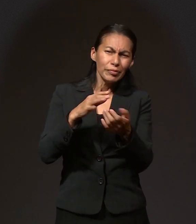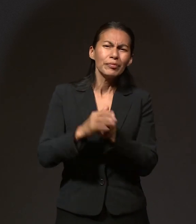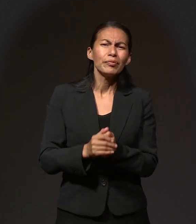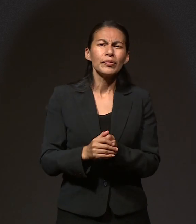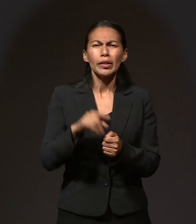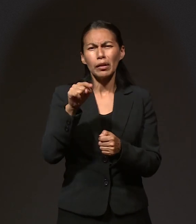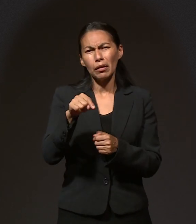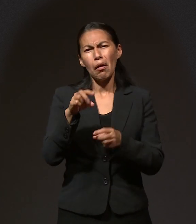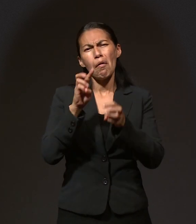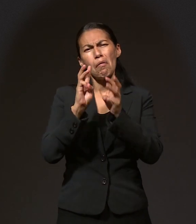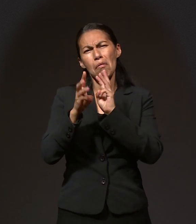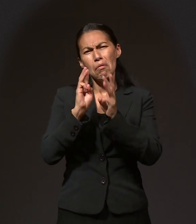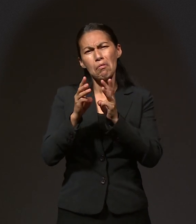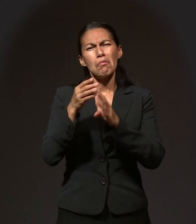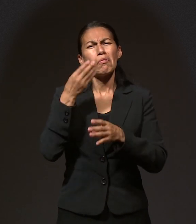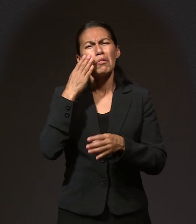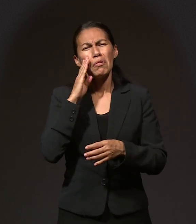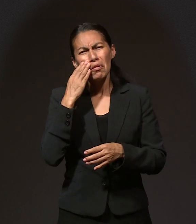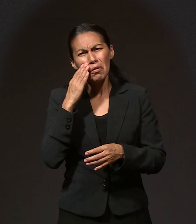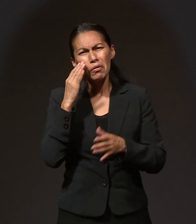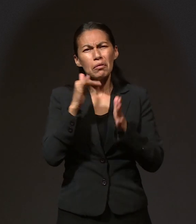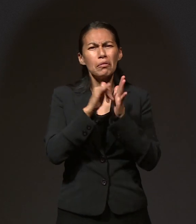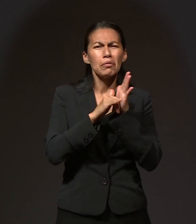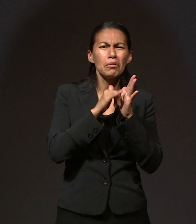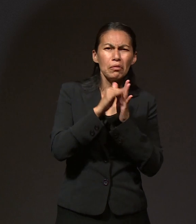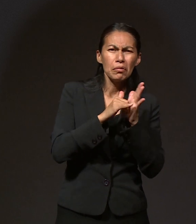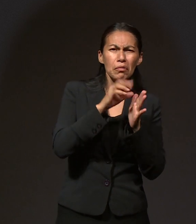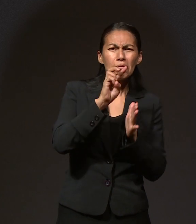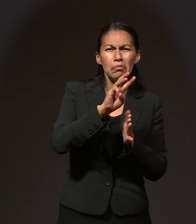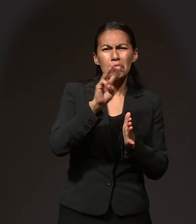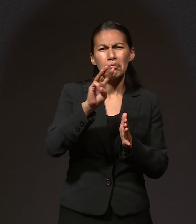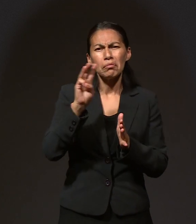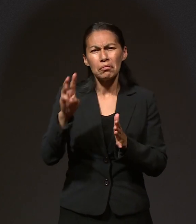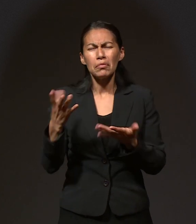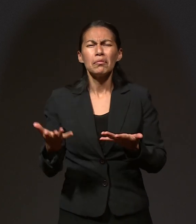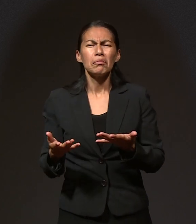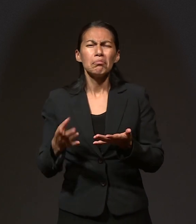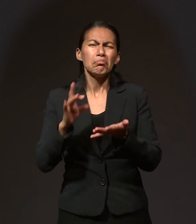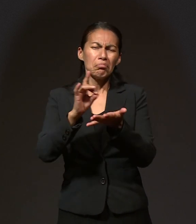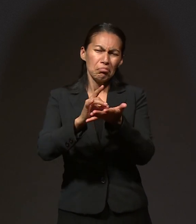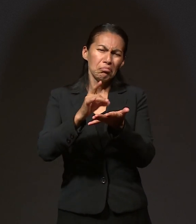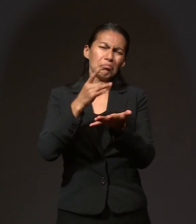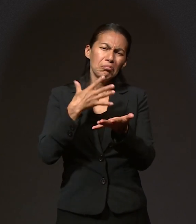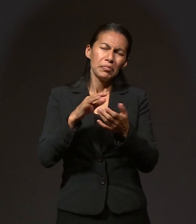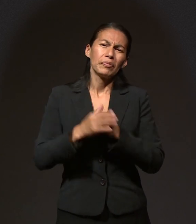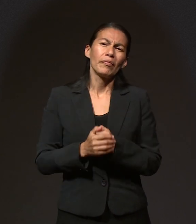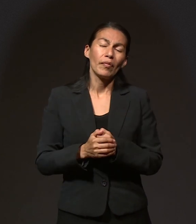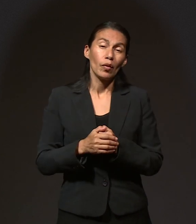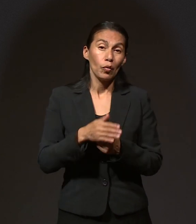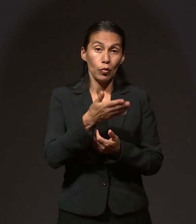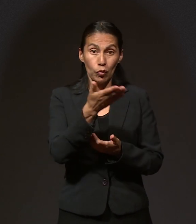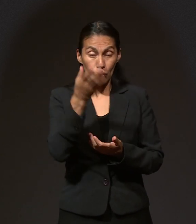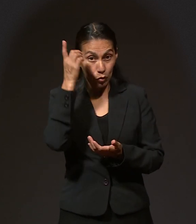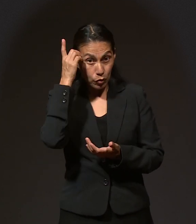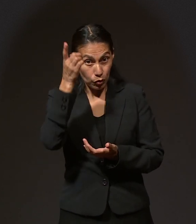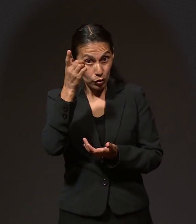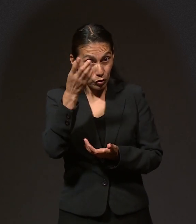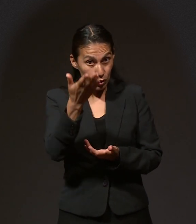expreses todo lo que Dios ha hecho contigo y que tú alabas a Dios